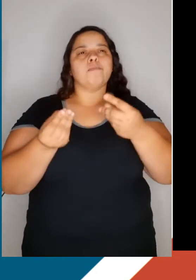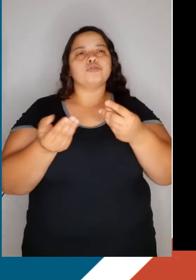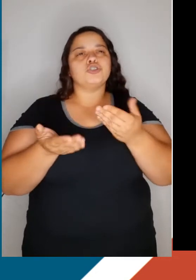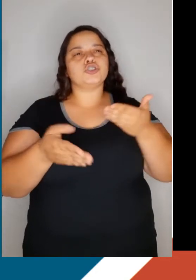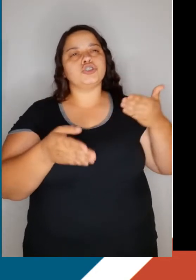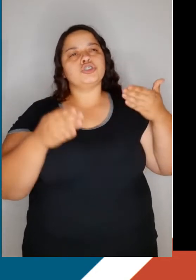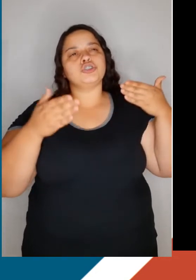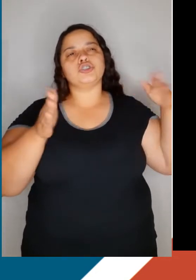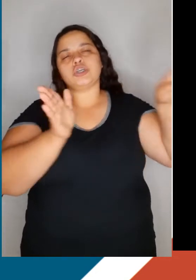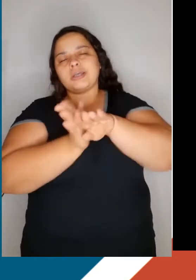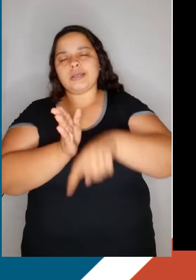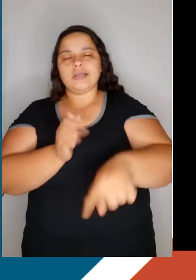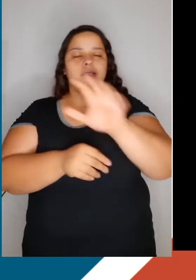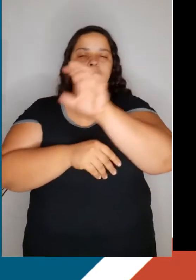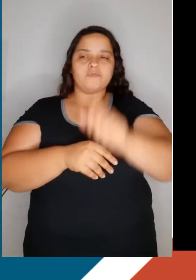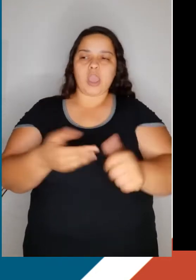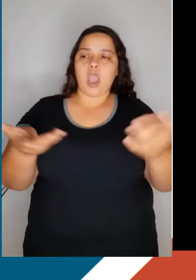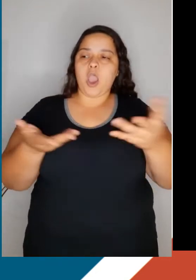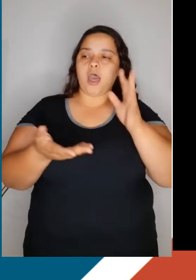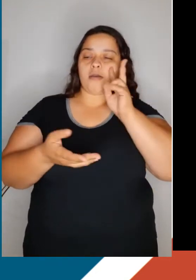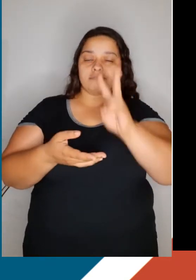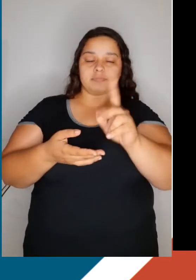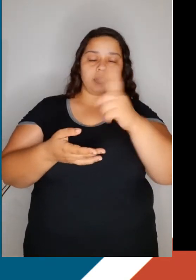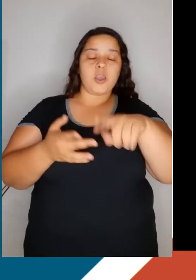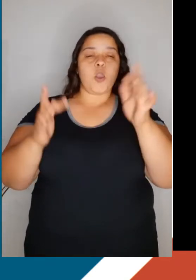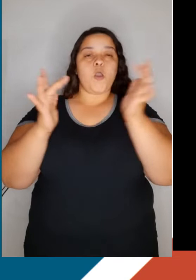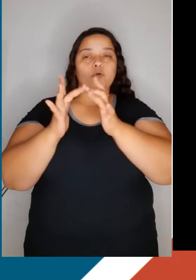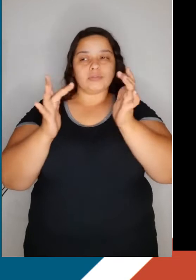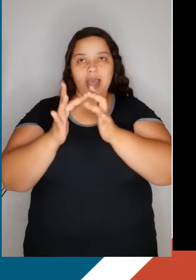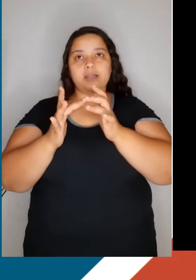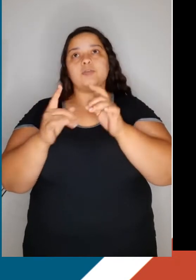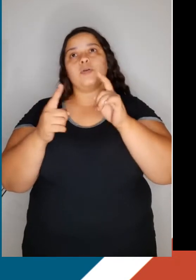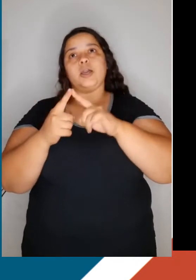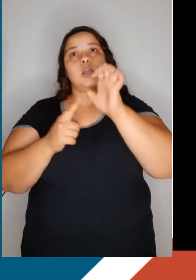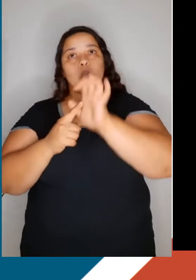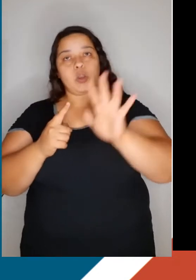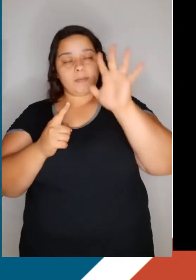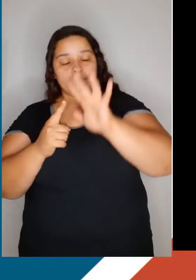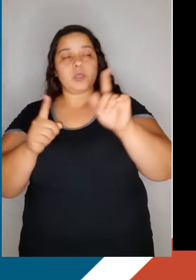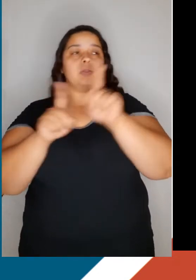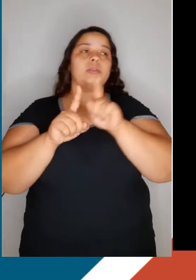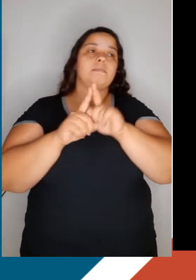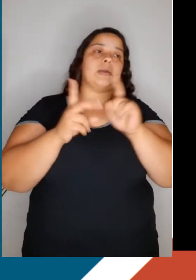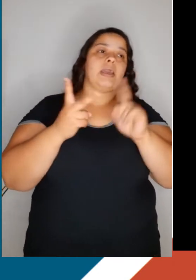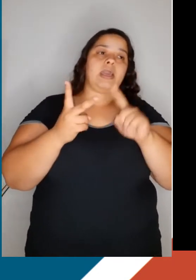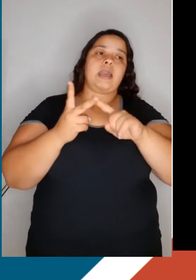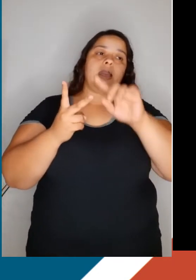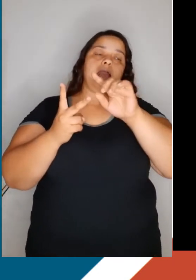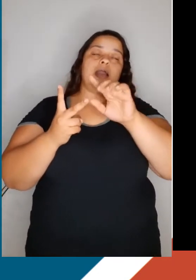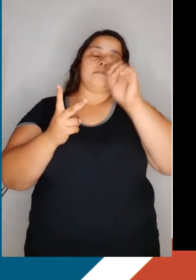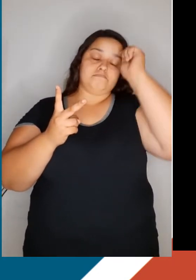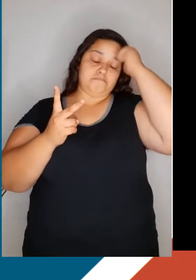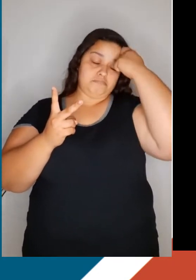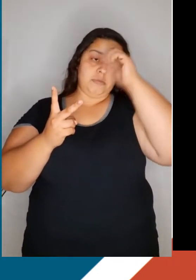atenção em alguns elementos. Primeiro, que o contato entre os europeus e os africanos ao sul do deserto do Saara já